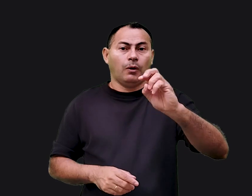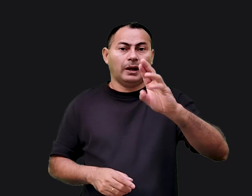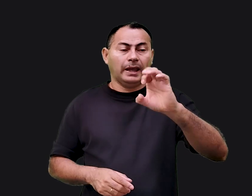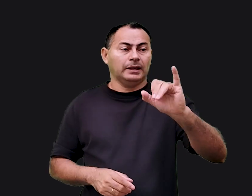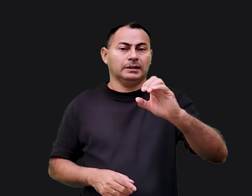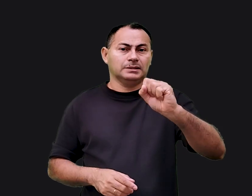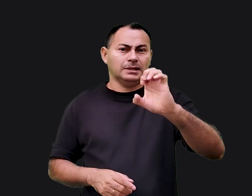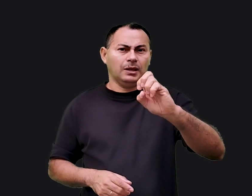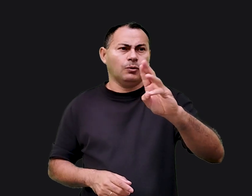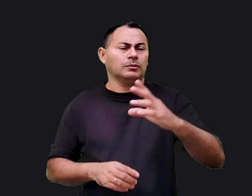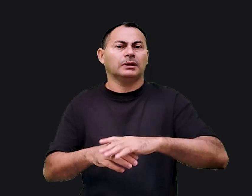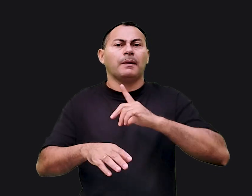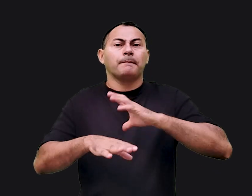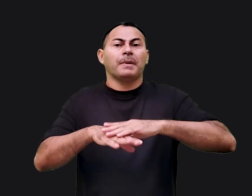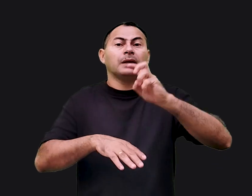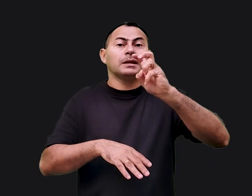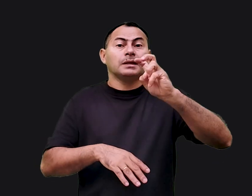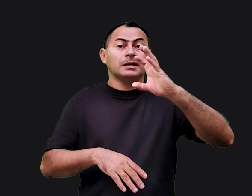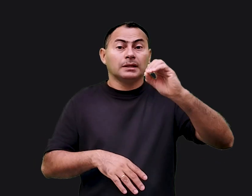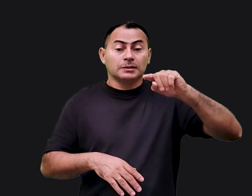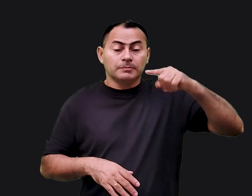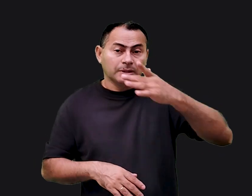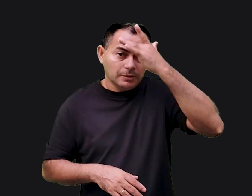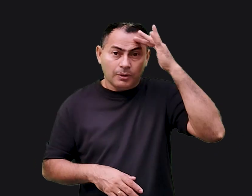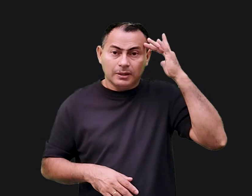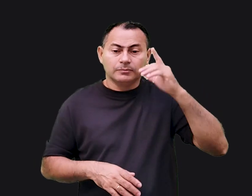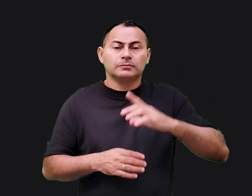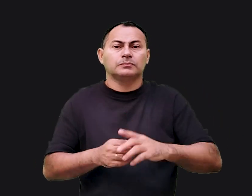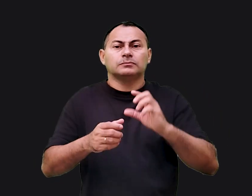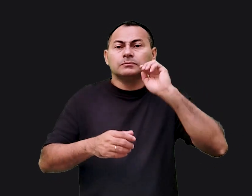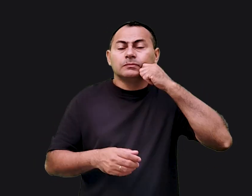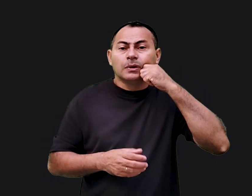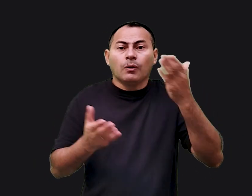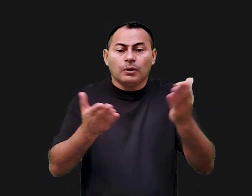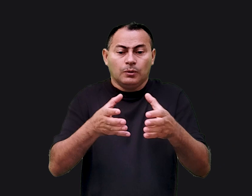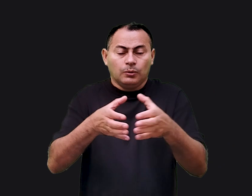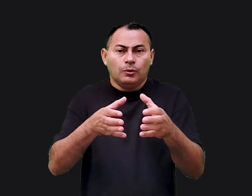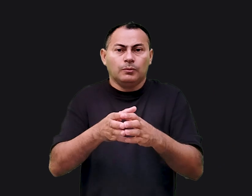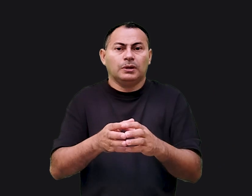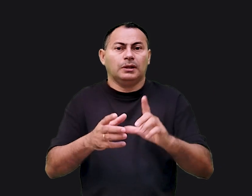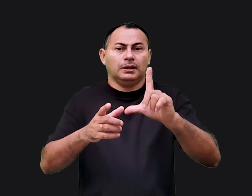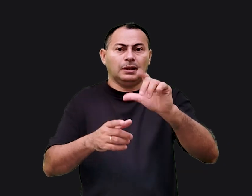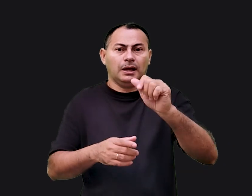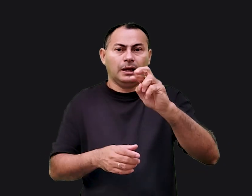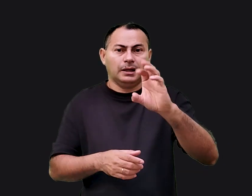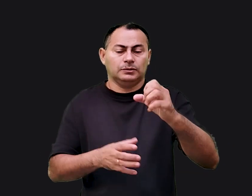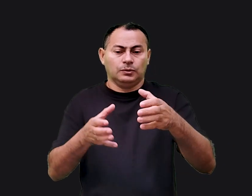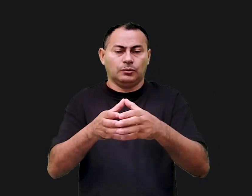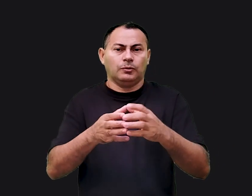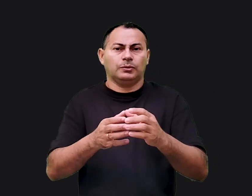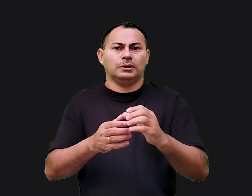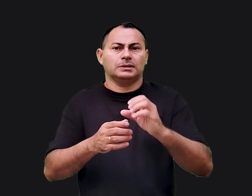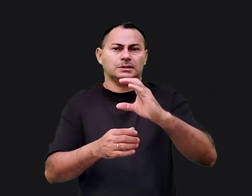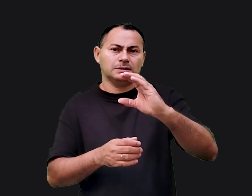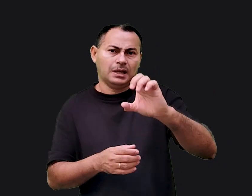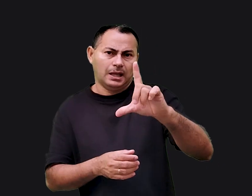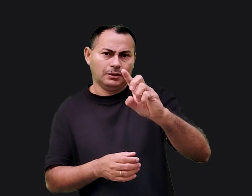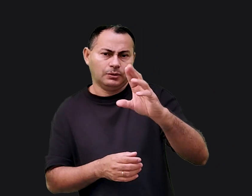de Seul possui mais de 500.000 pessoas e o seu segredo é o que chamamos hoje de grupos nos lares ou grupo de células